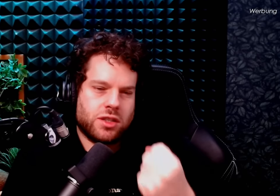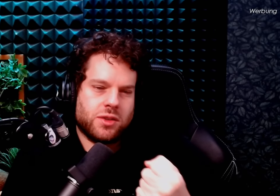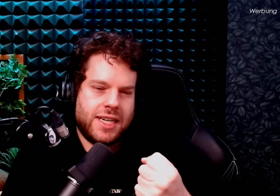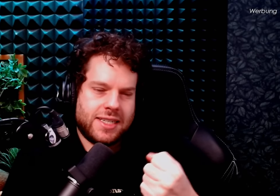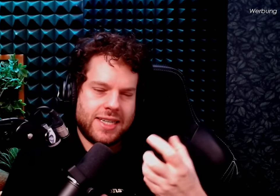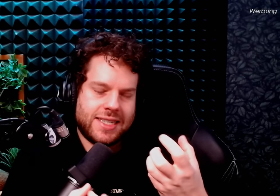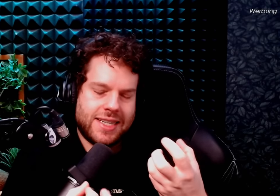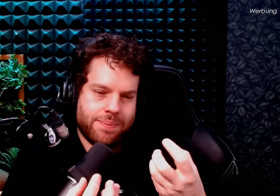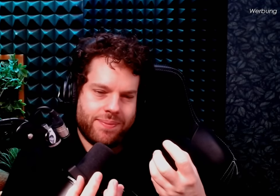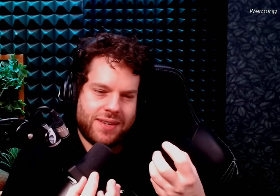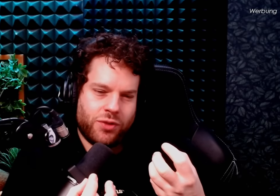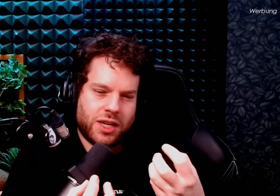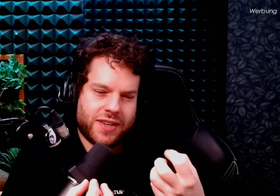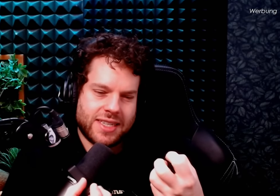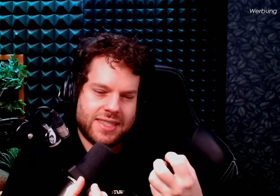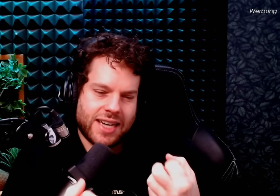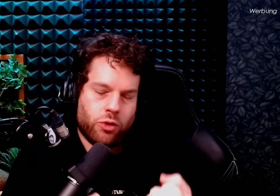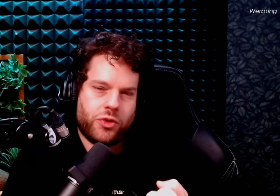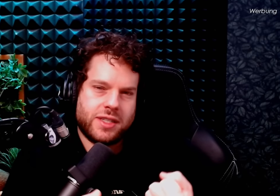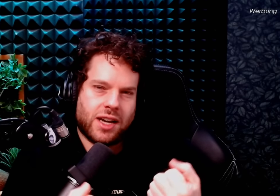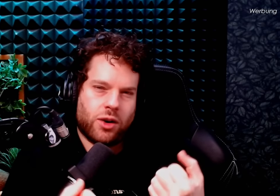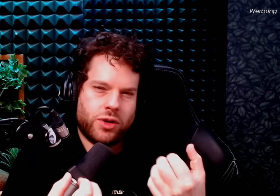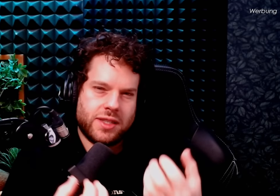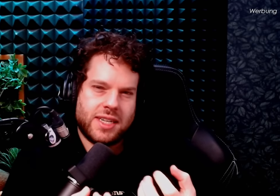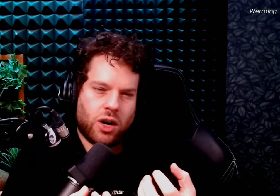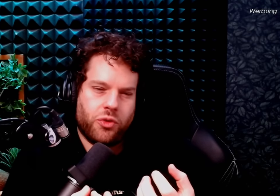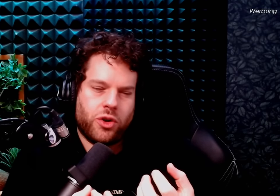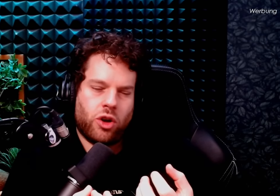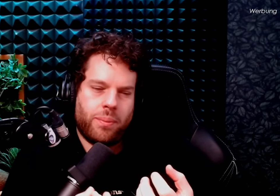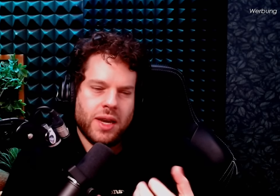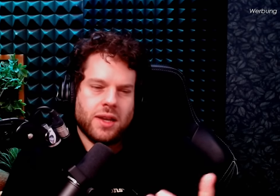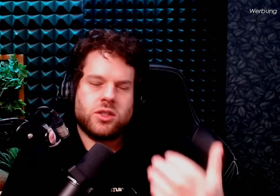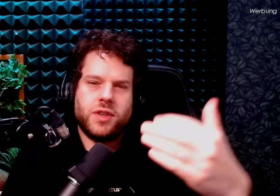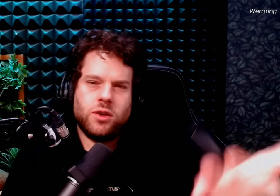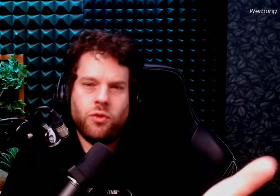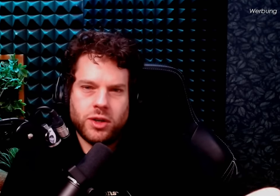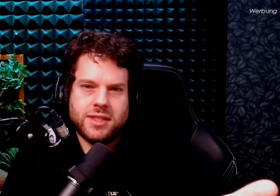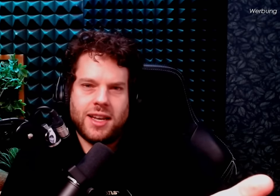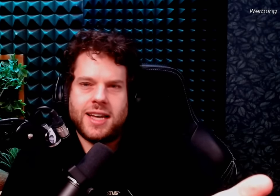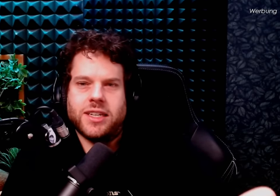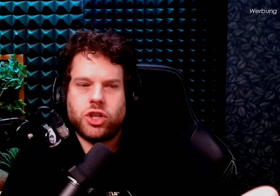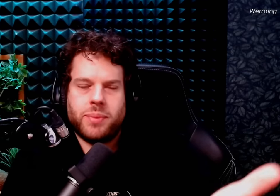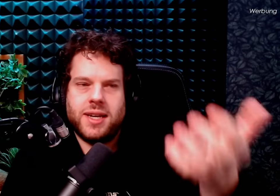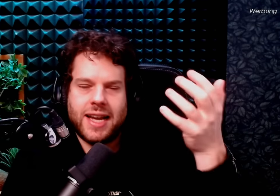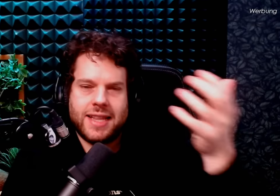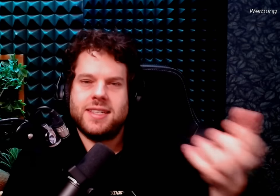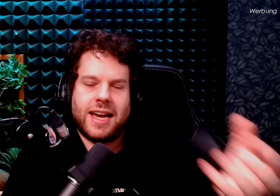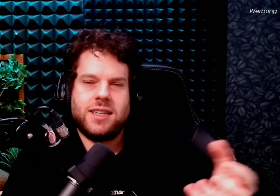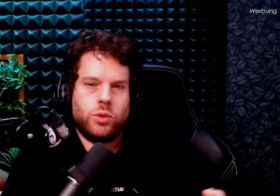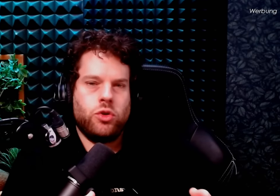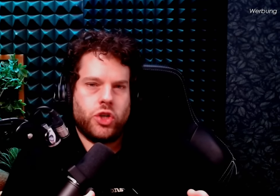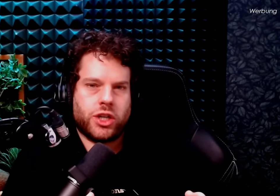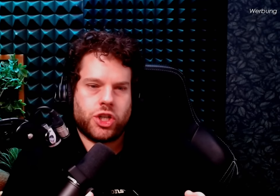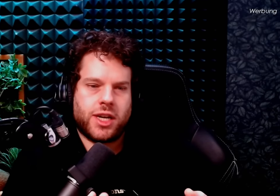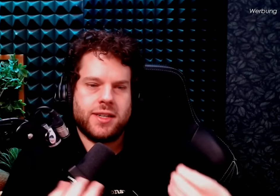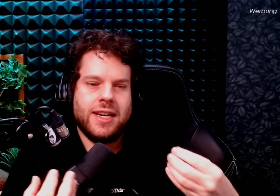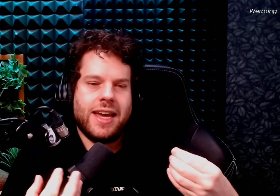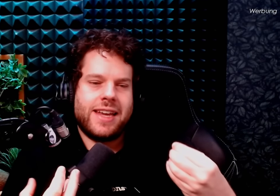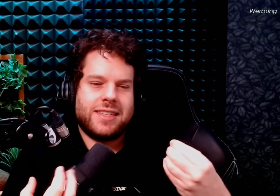schon so richtig, die haben wirklich was in sich aufgesaugt, in sich aufgenommen. So wie so ein Wurstsalat, der schon mal eine ganze Nacht im Kühlschrank stand. Der